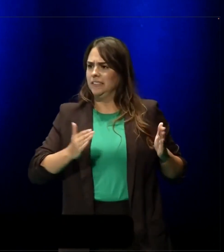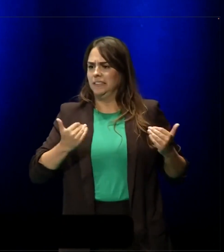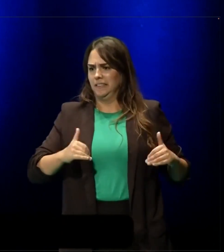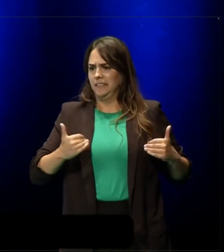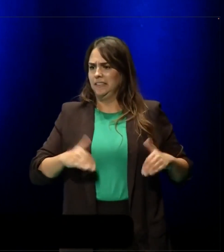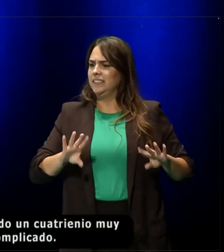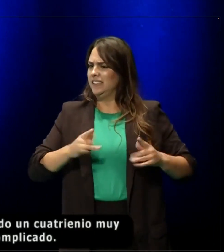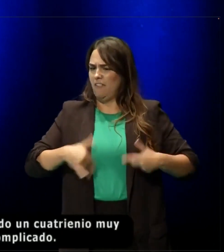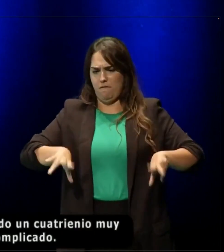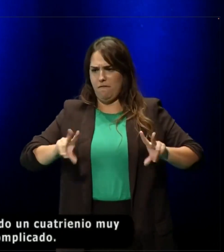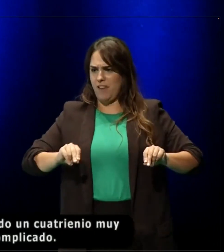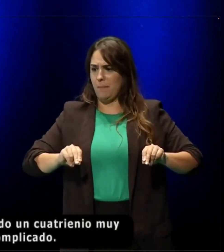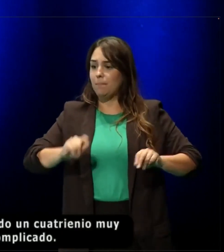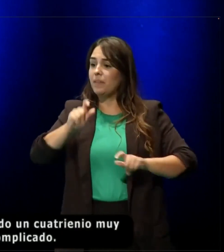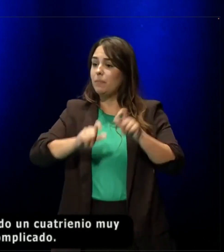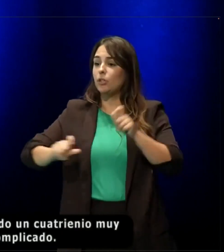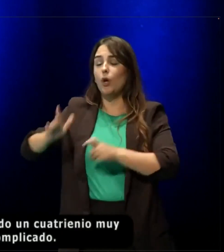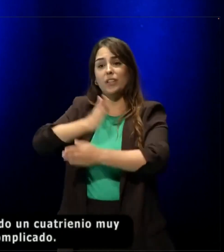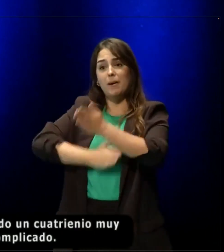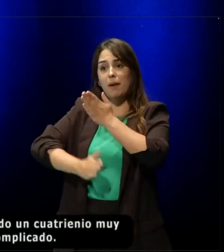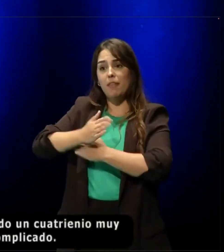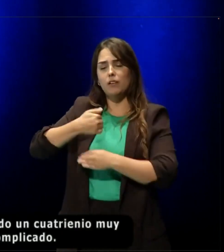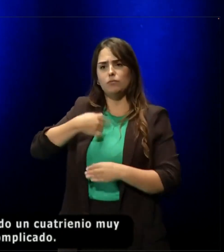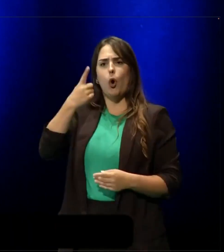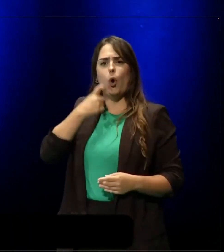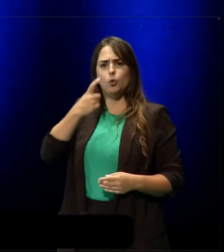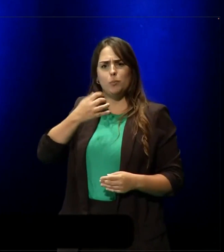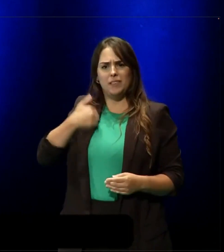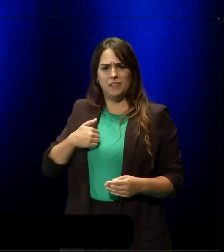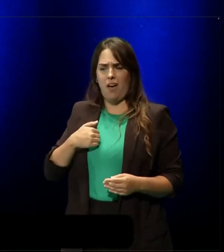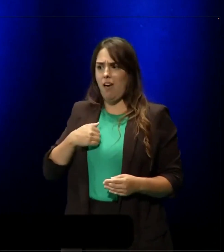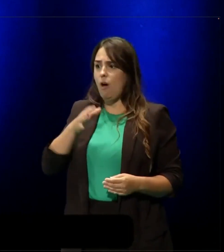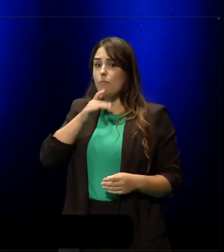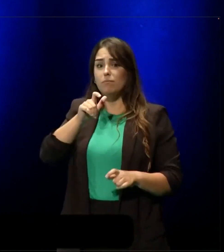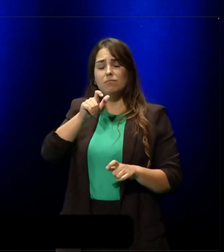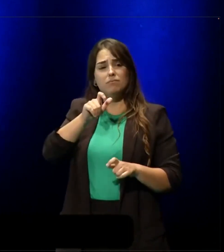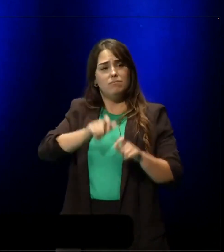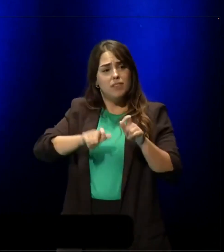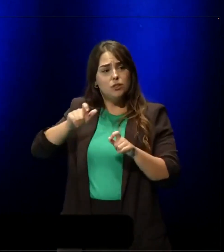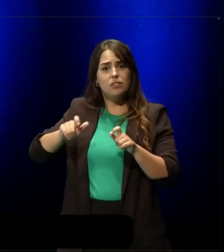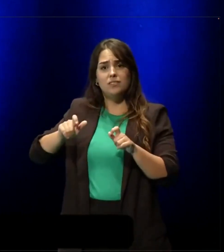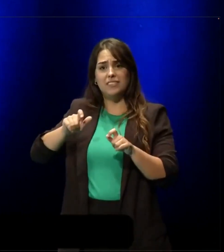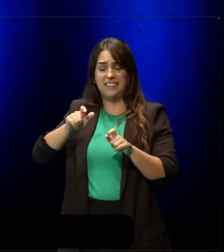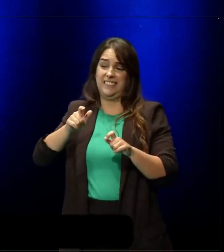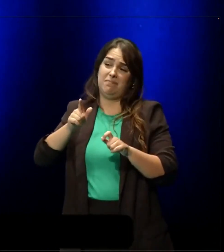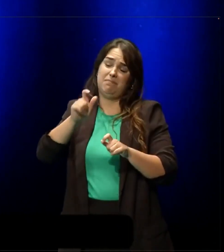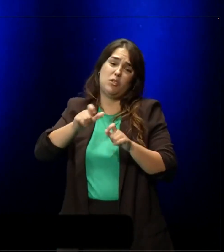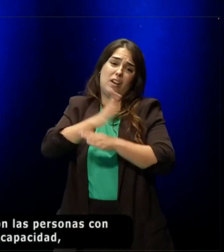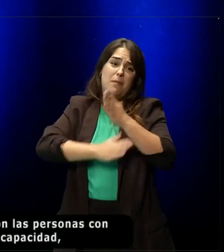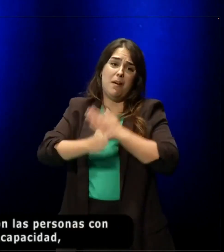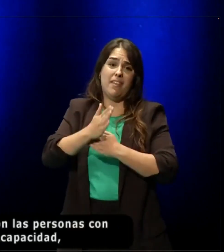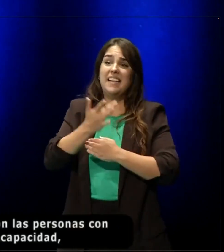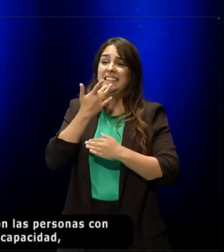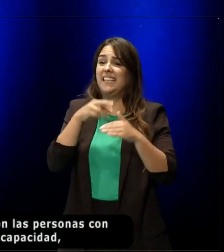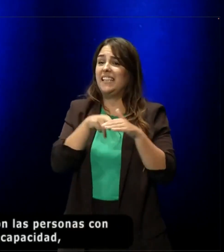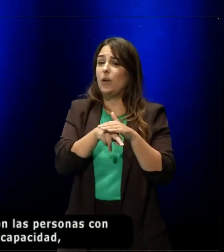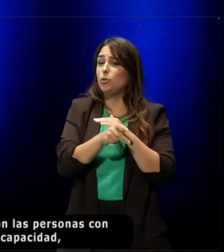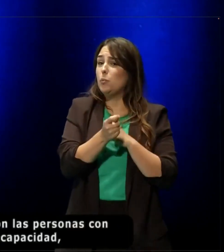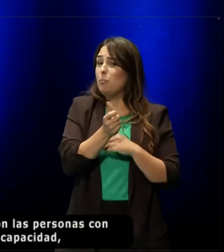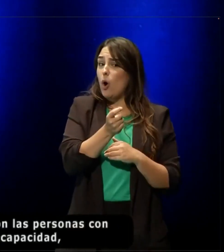y estamos acostumbrados las personas con discapacidad a que cuando las cosas vienen complicadas, cuando hay menos